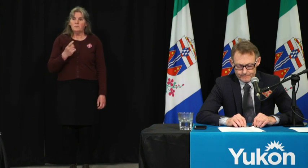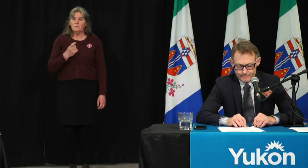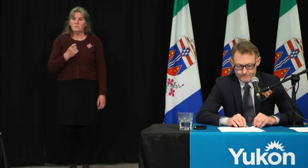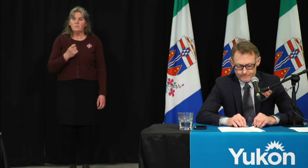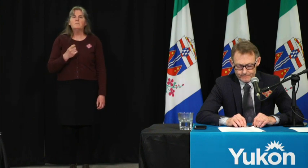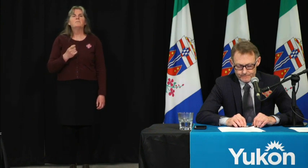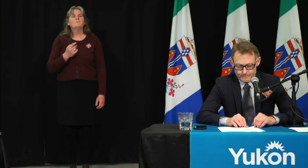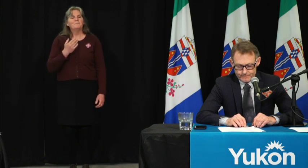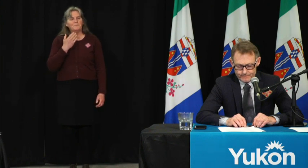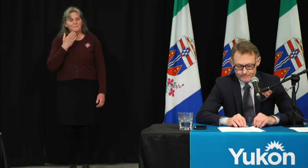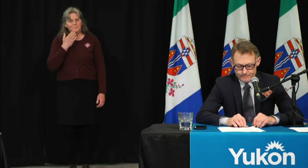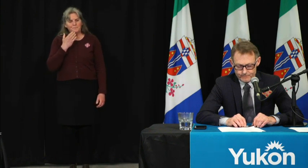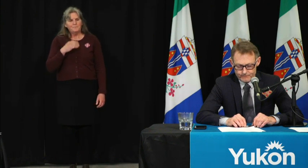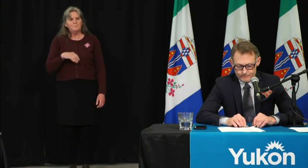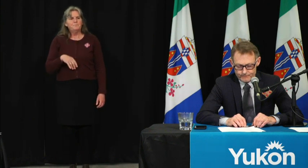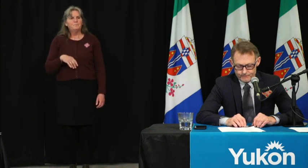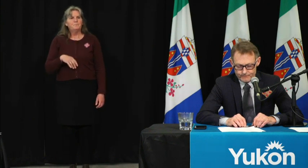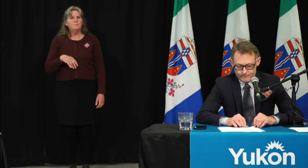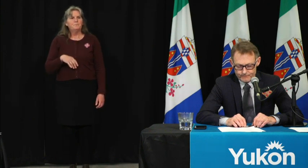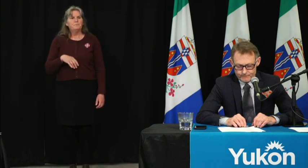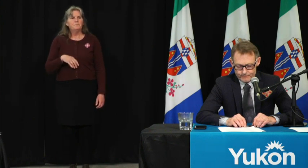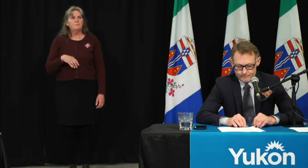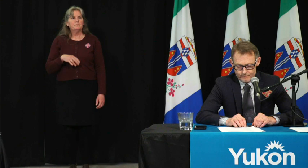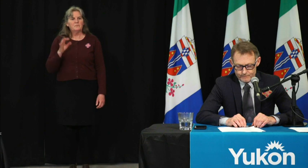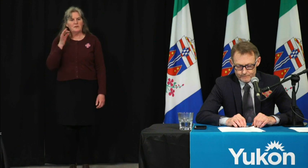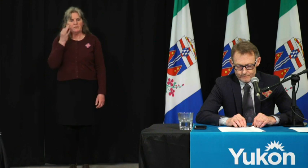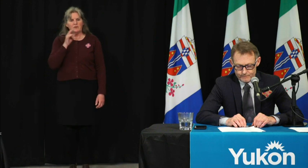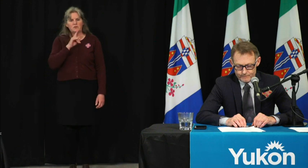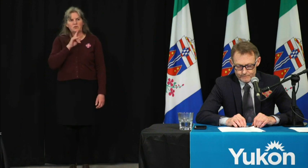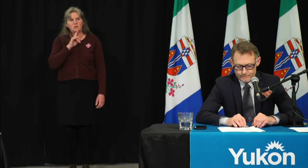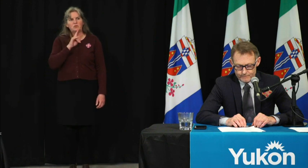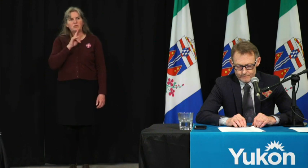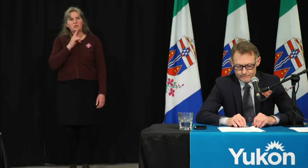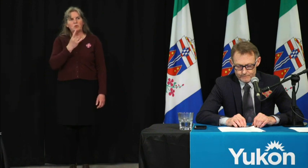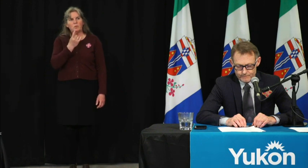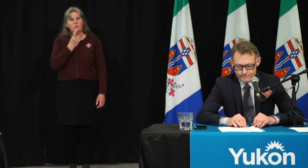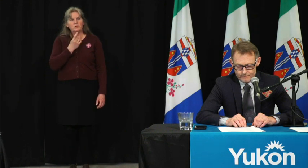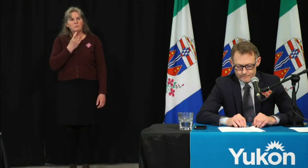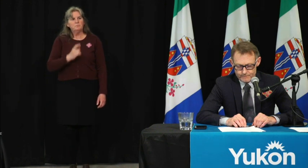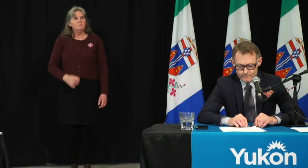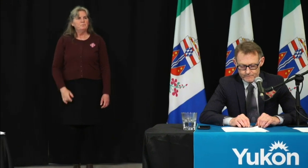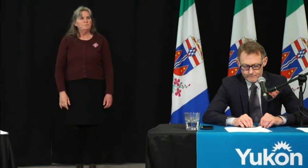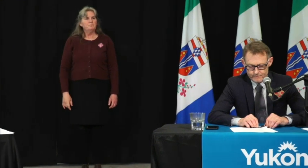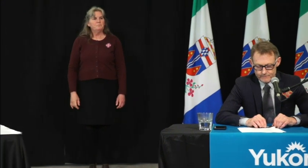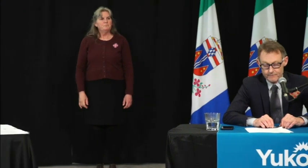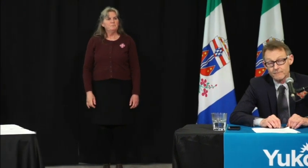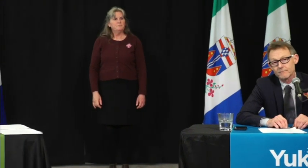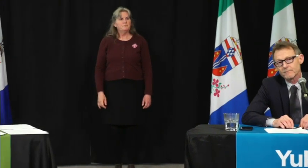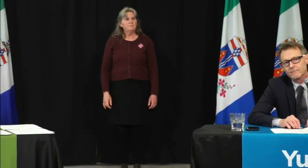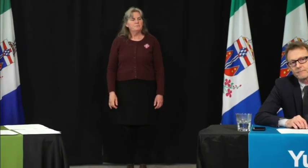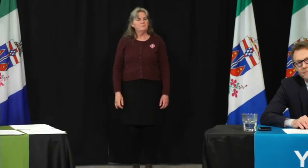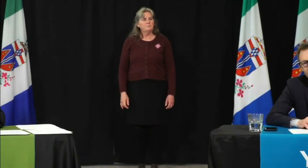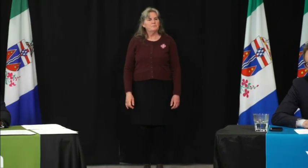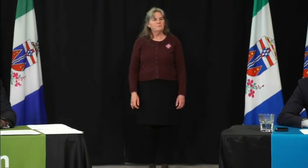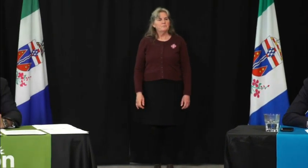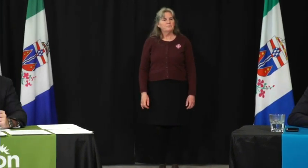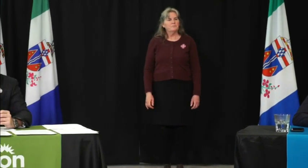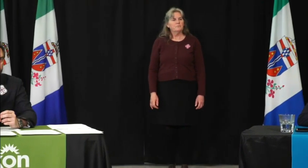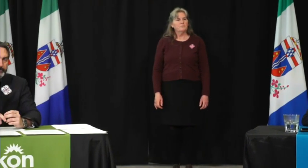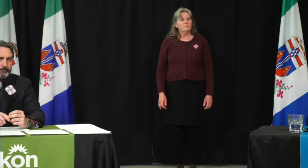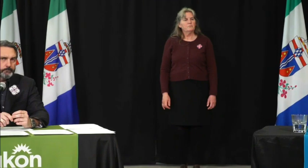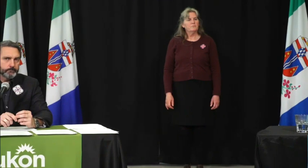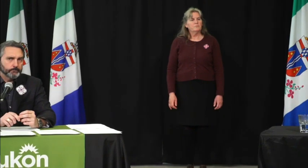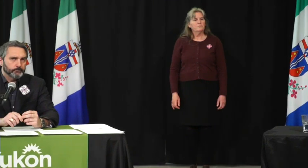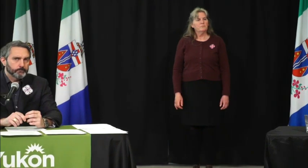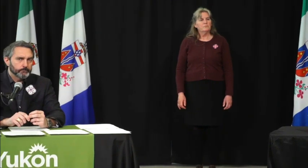Oui, merci. Ma question, je pense qu'elle peut s'adresser à M. Sandy Silver. C'est sûr qu'en ce moment, l'été approche très vite